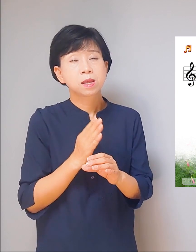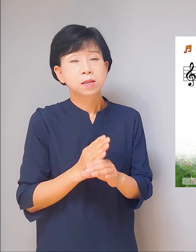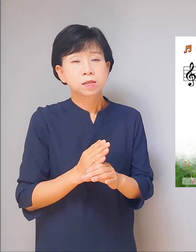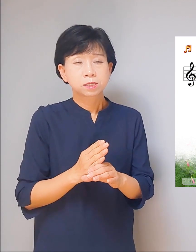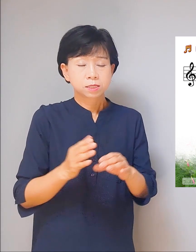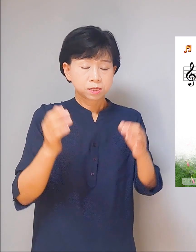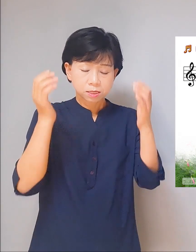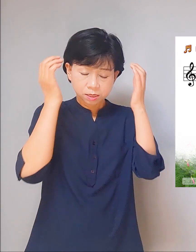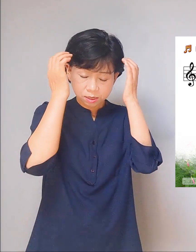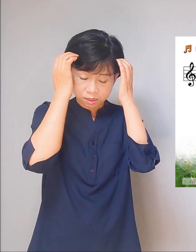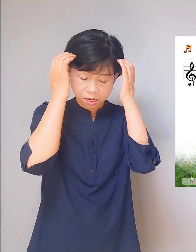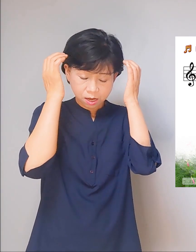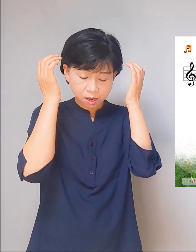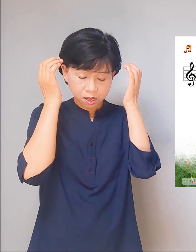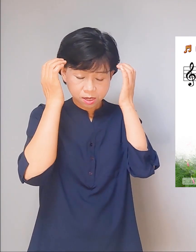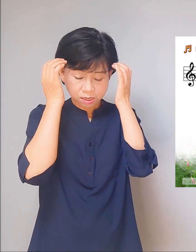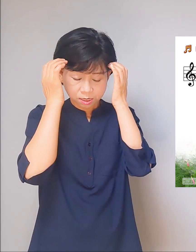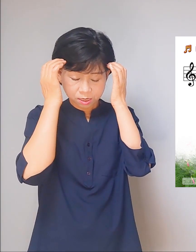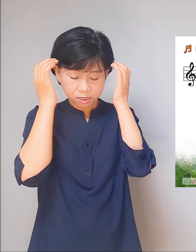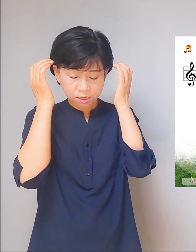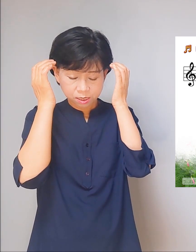중에